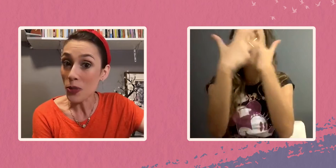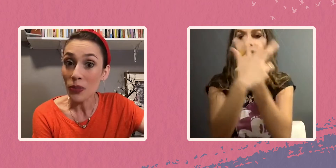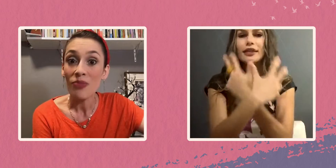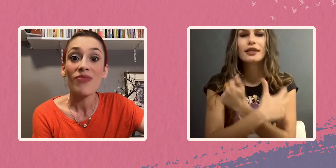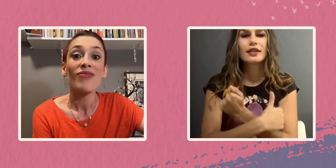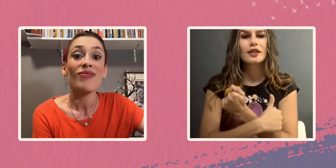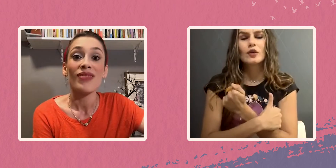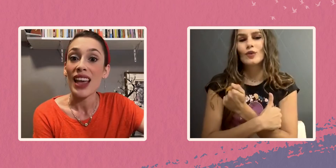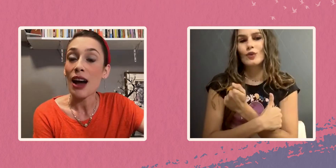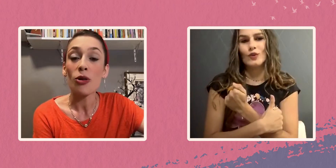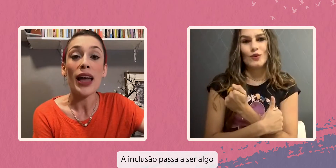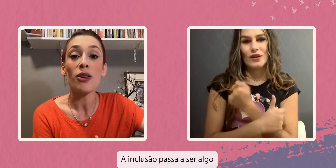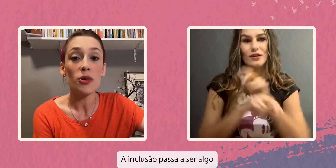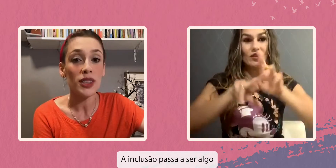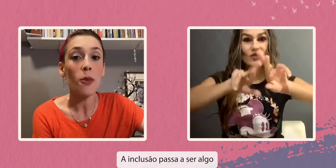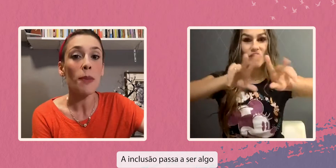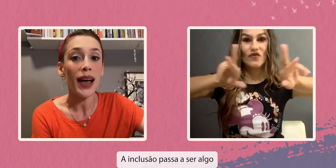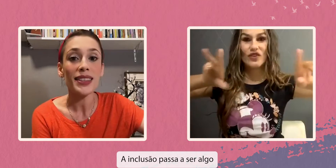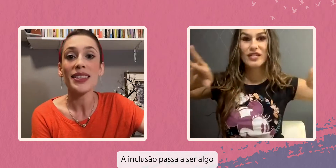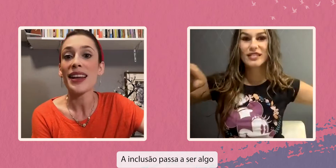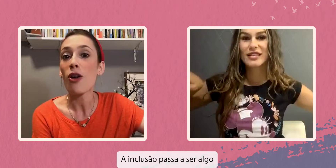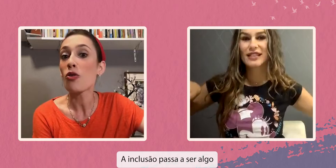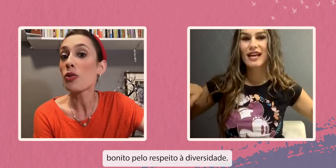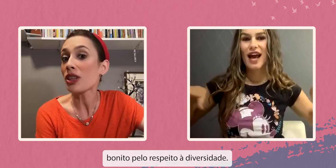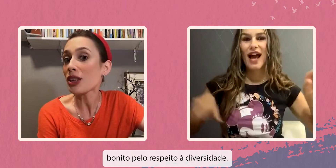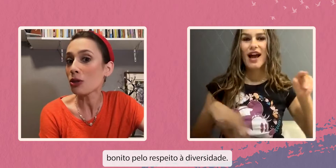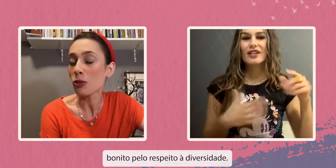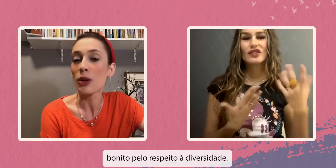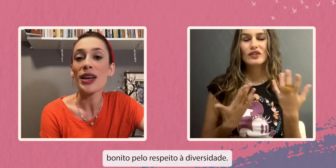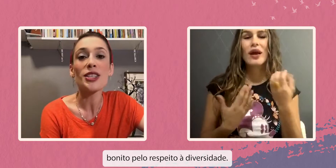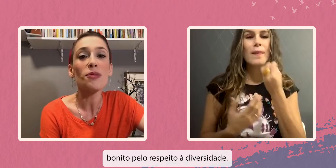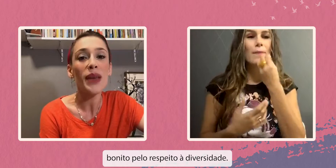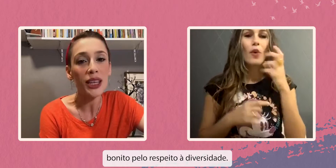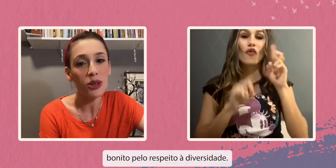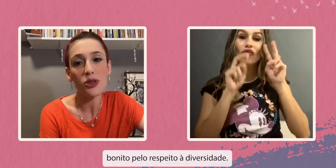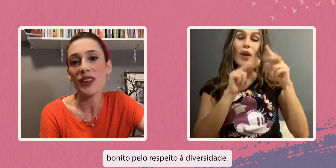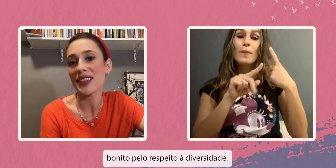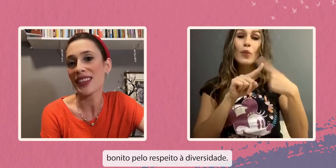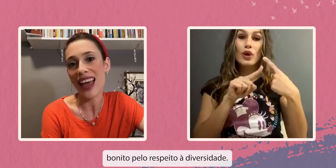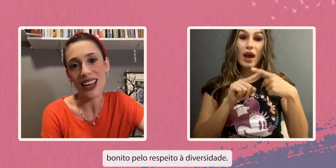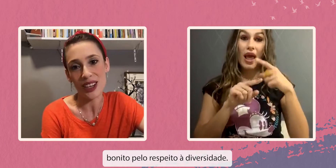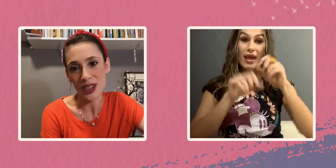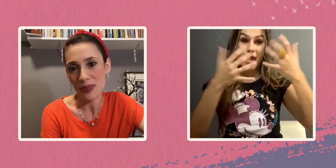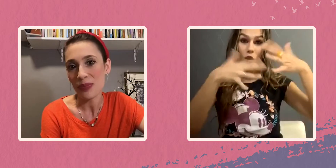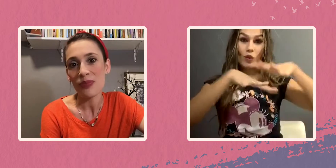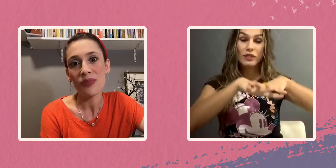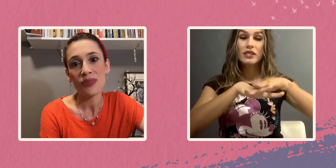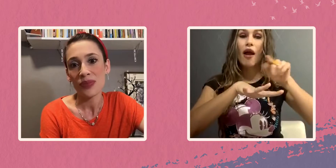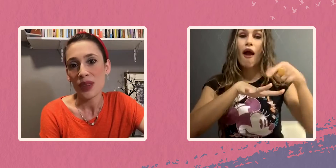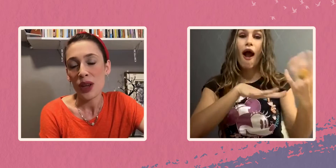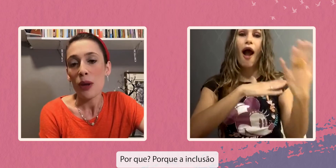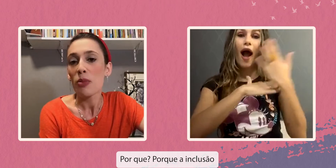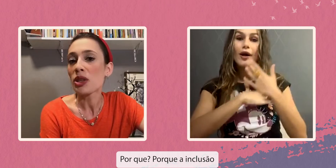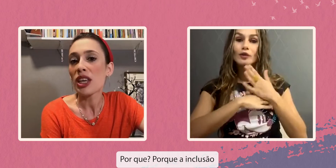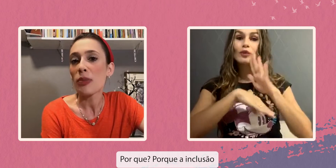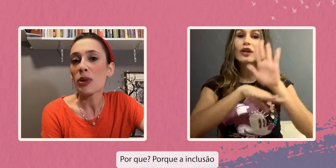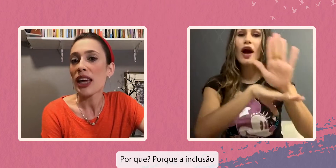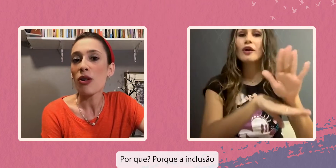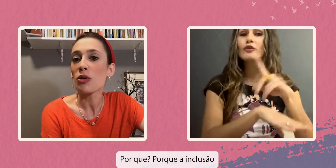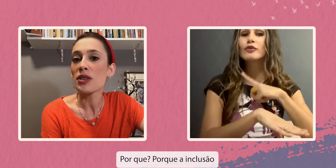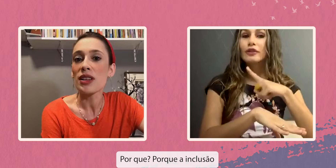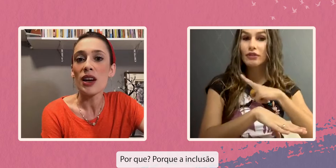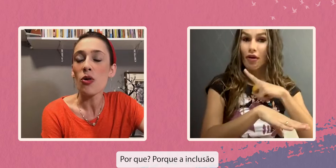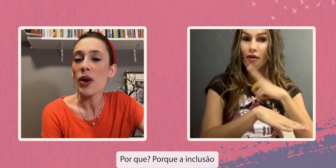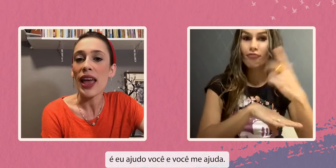inclusão, né? A inclusão passa a ser algo bonito pelo respeito à diversidade. Por quê?